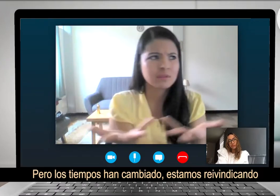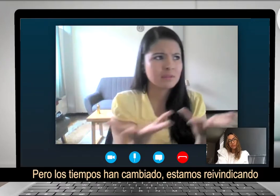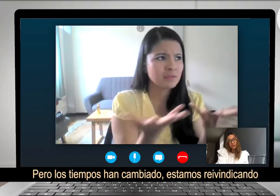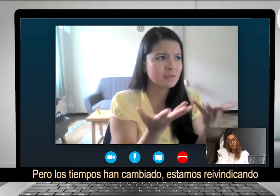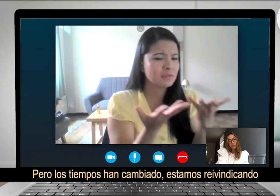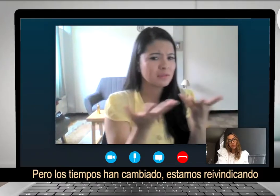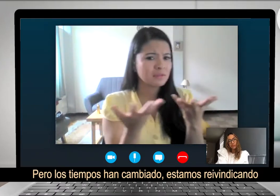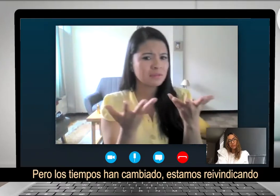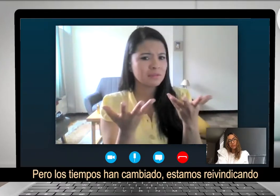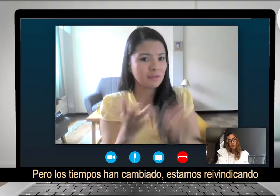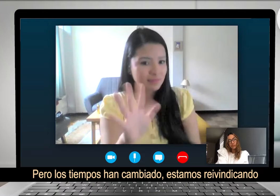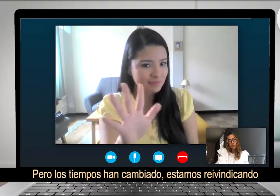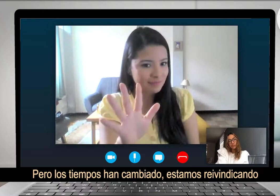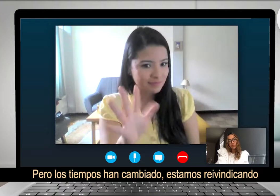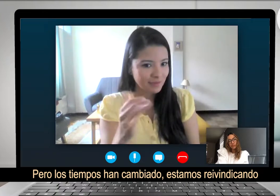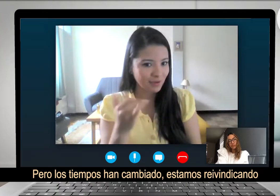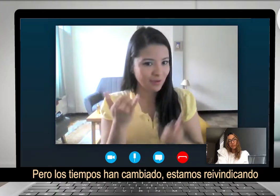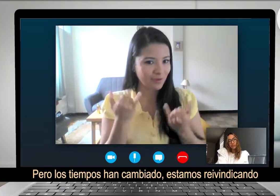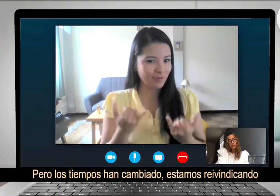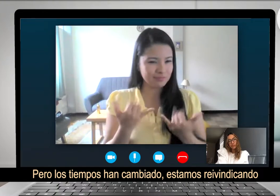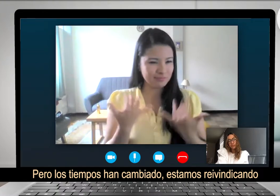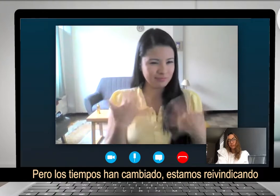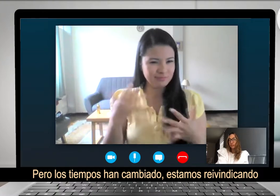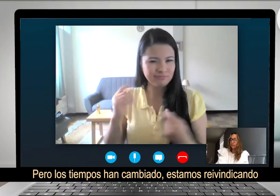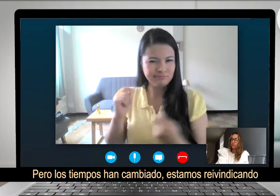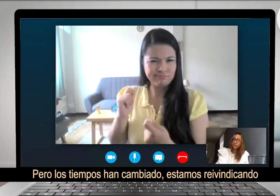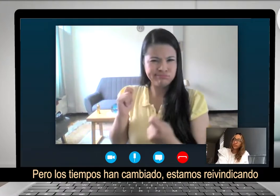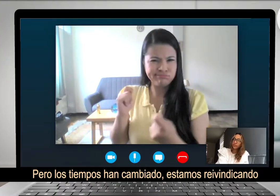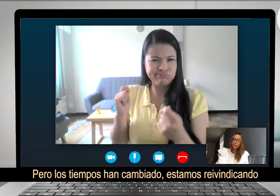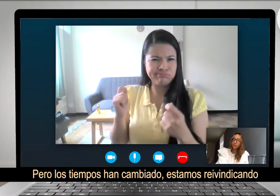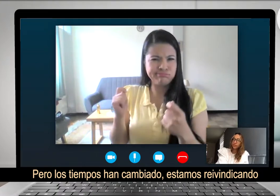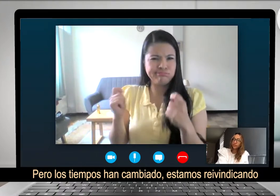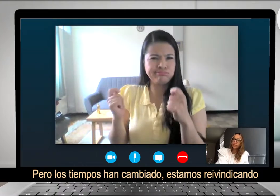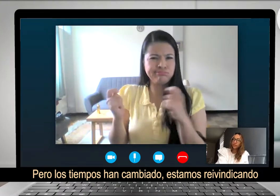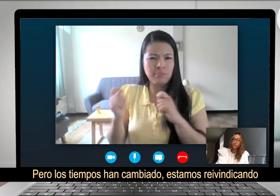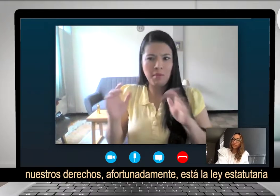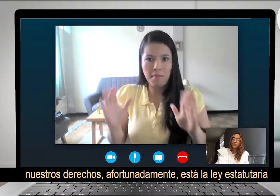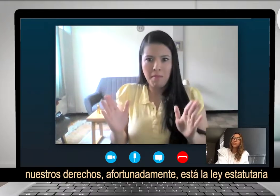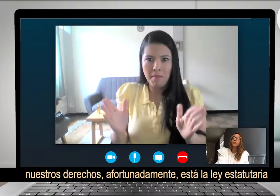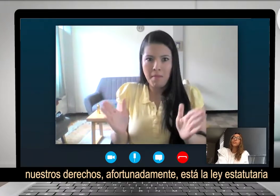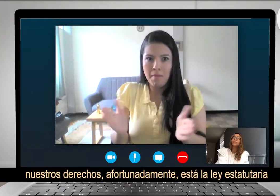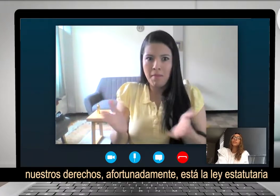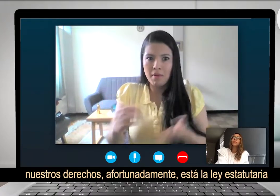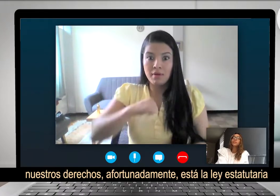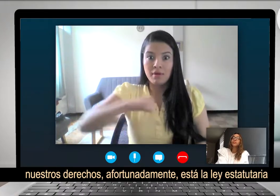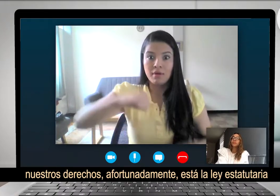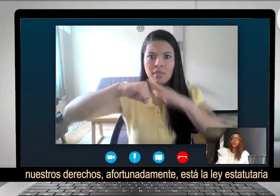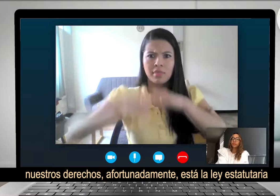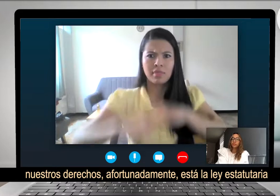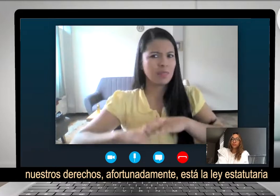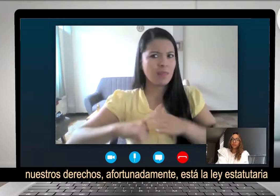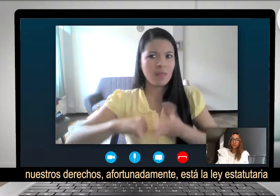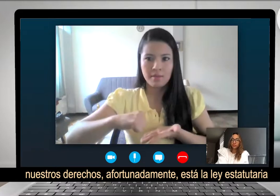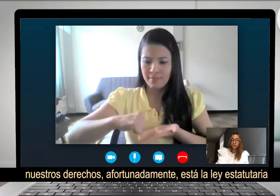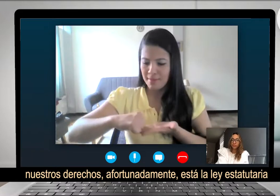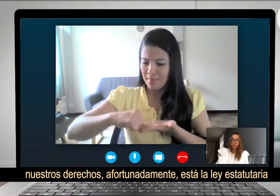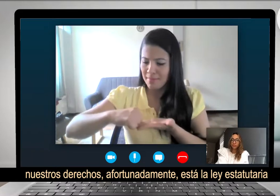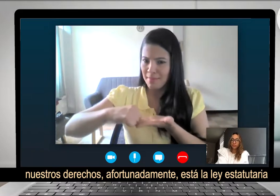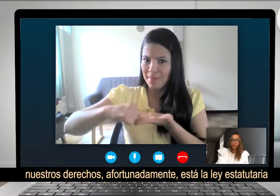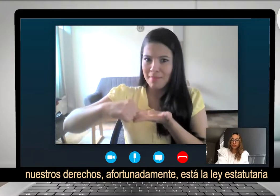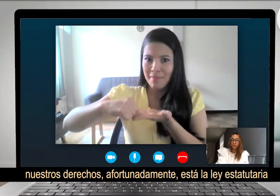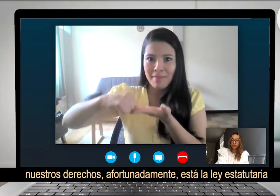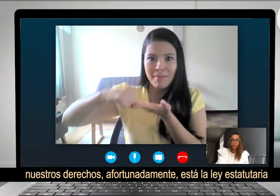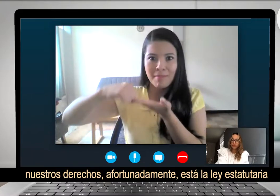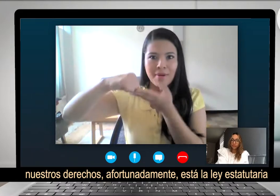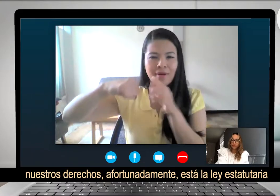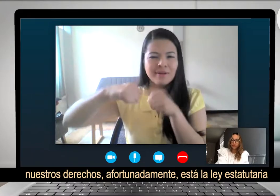Pero los tiempos han cambiado. Estamos reivindicando nuestros derechos. Afortunadamente, está